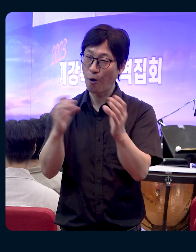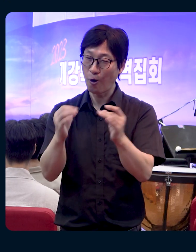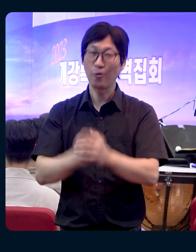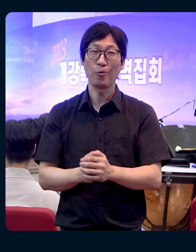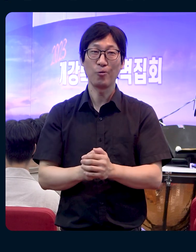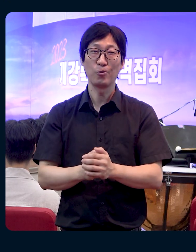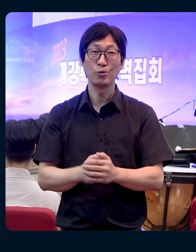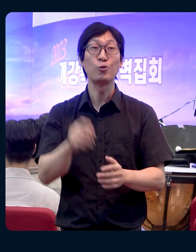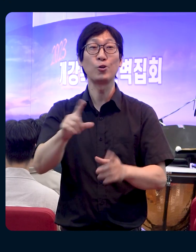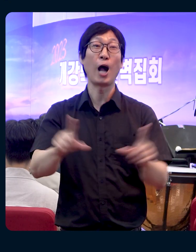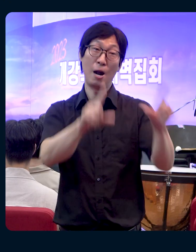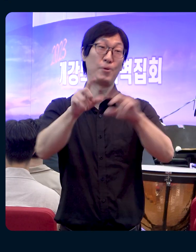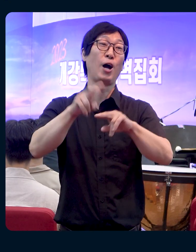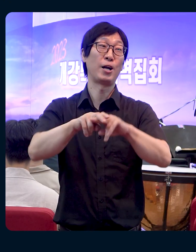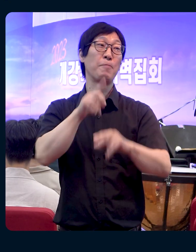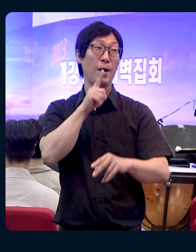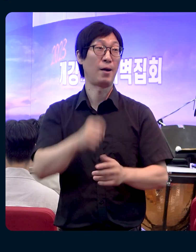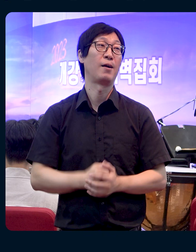남는 시간에.